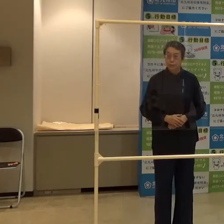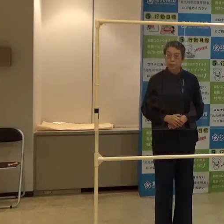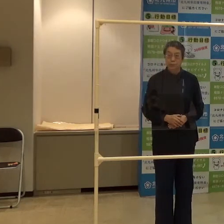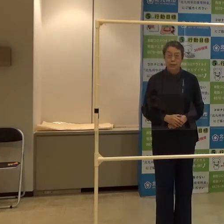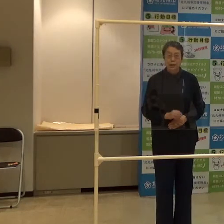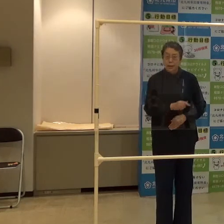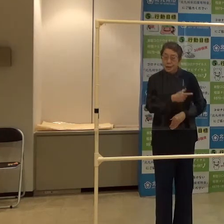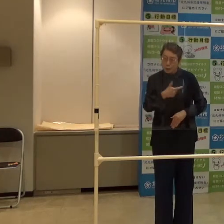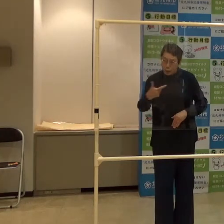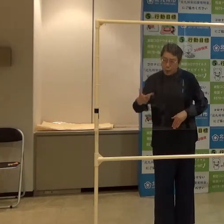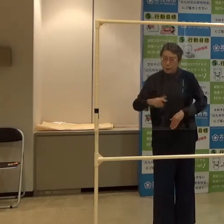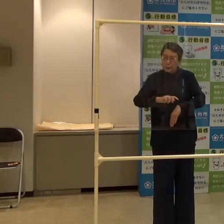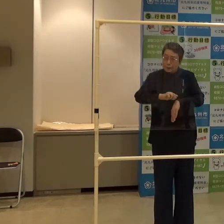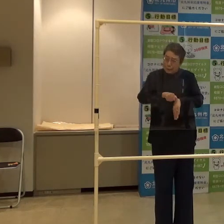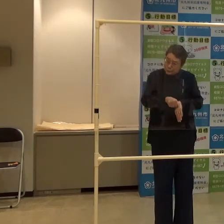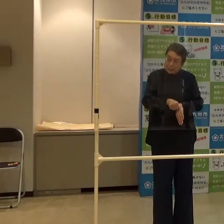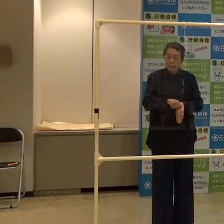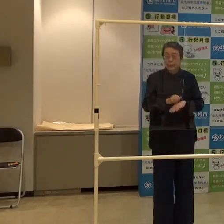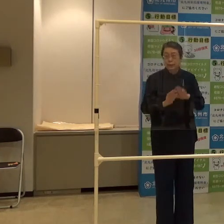大変に厳しい、